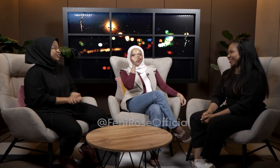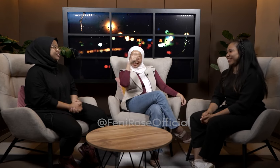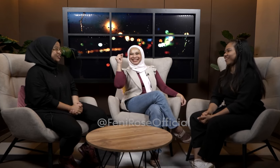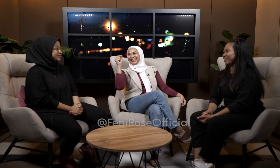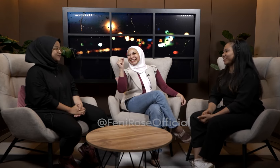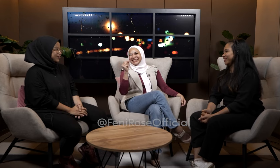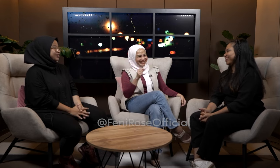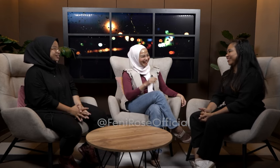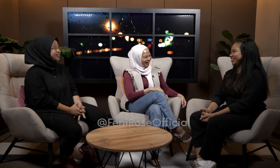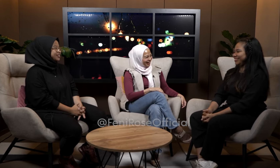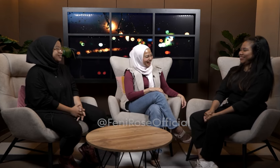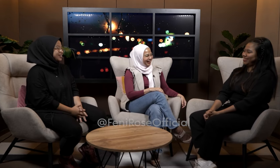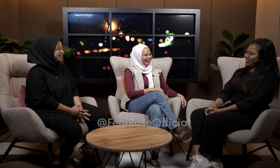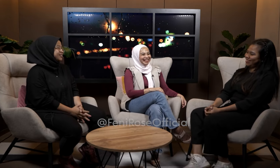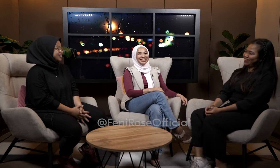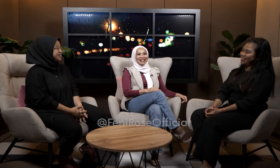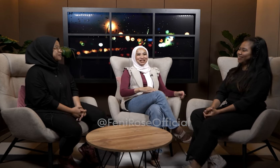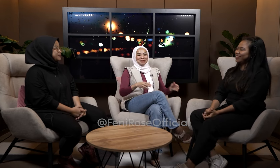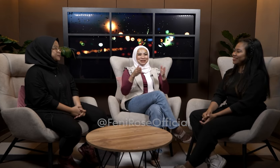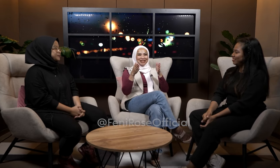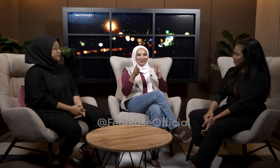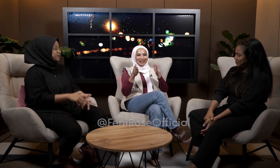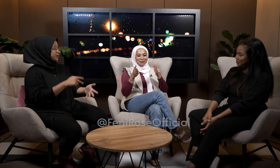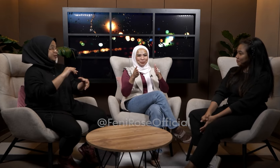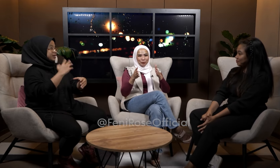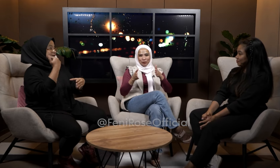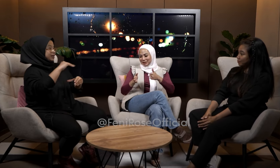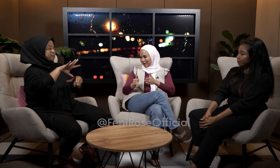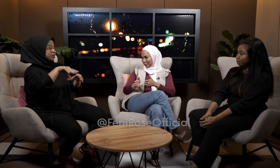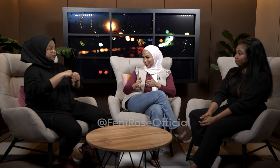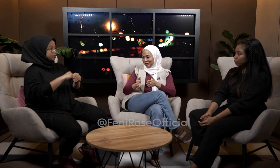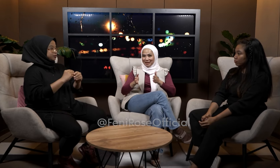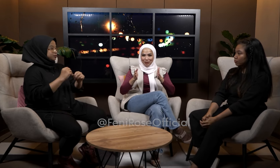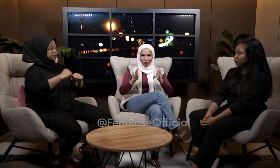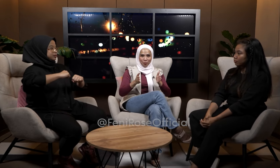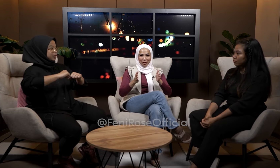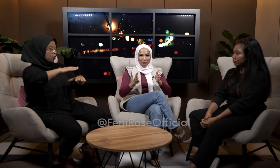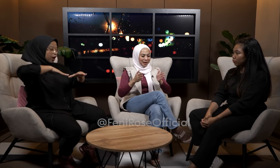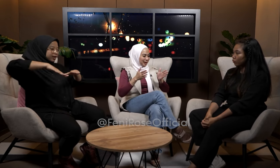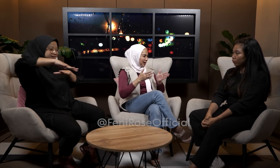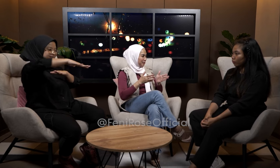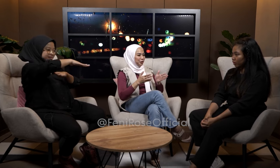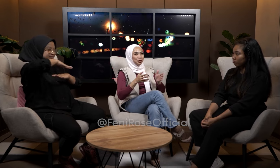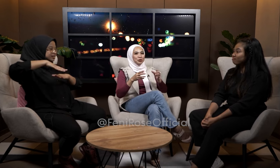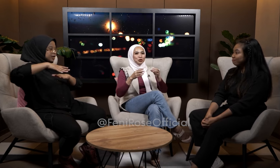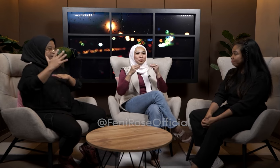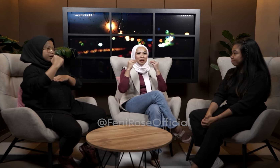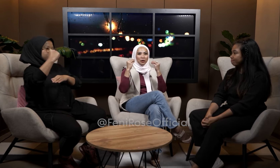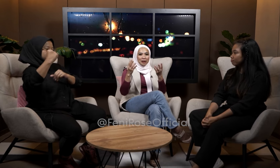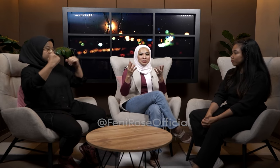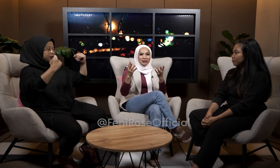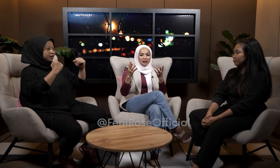betul gini termasuk ya itu tadi posisi-posisi ini untuk menggambarkan atau supaya orang bisa